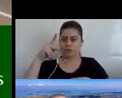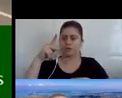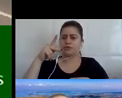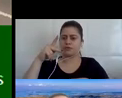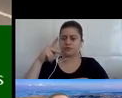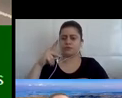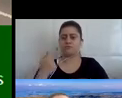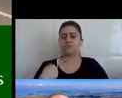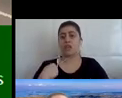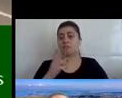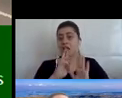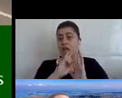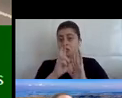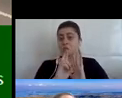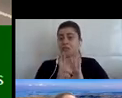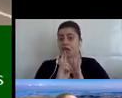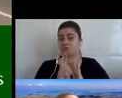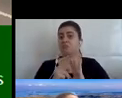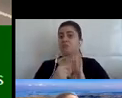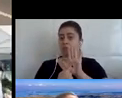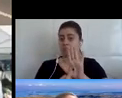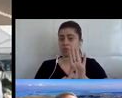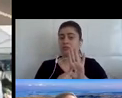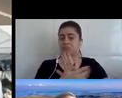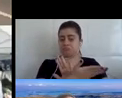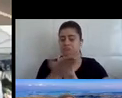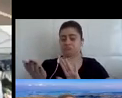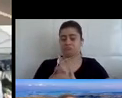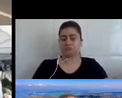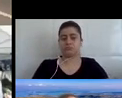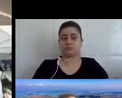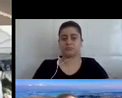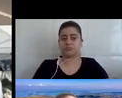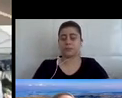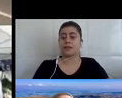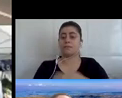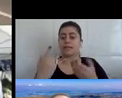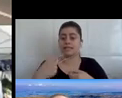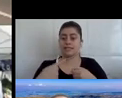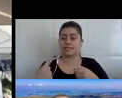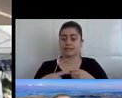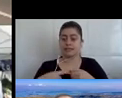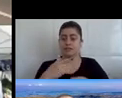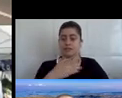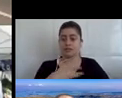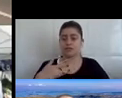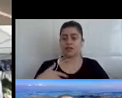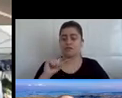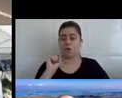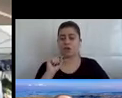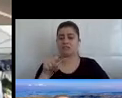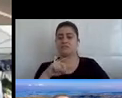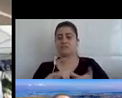e os resultados que eu vou mostrar para vocês, parte desses projetos. Bom, cidade saudável, né? E aí, o que, que isso quer